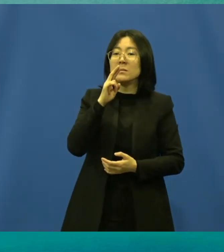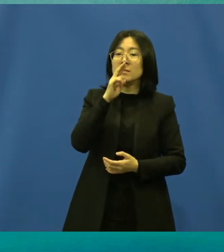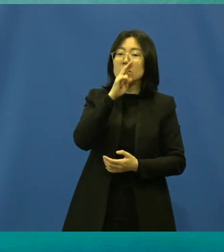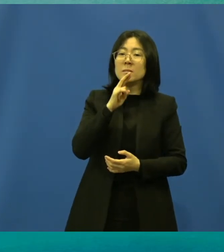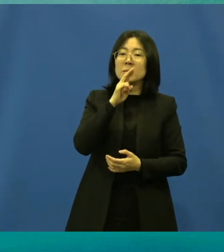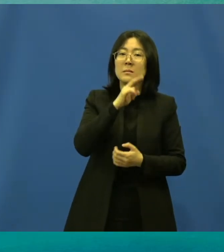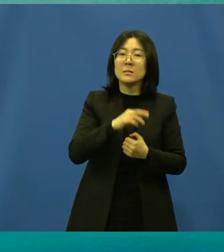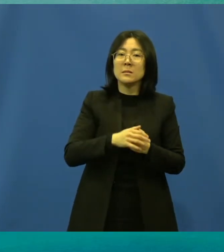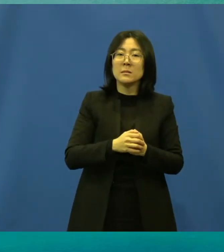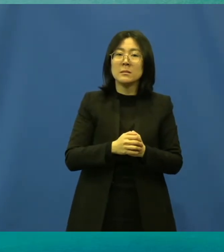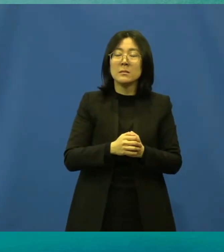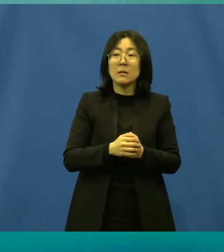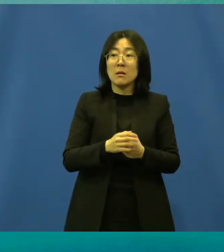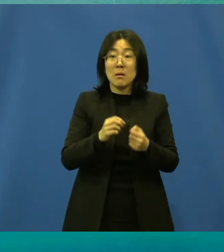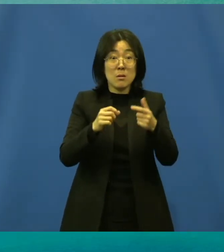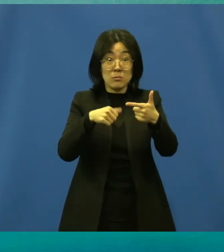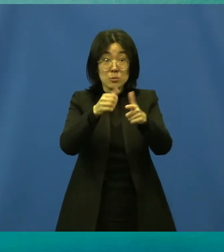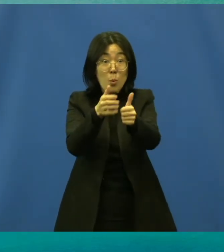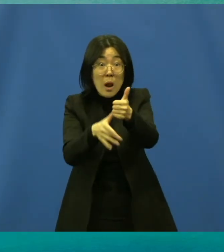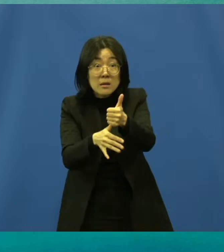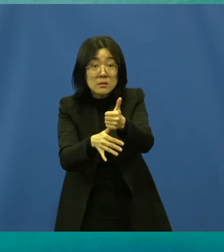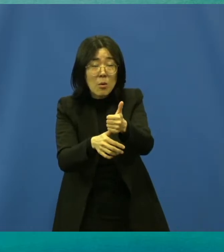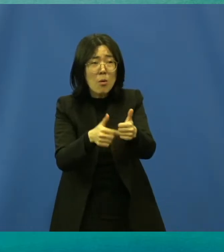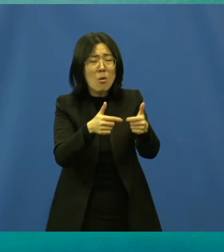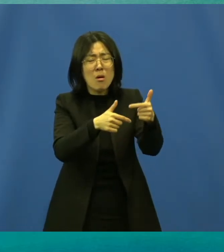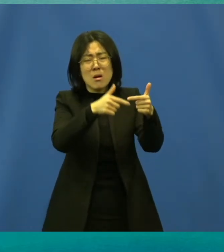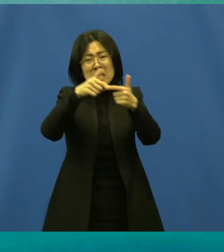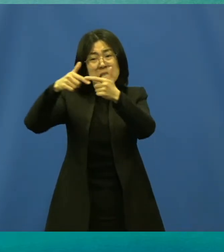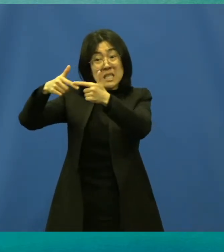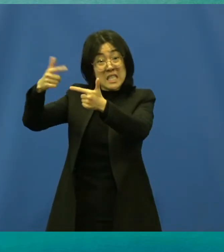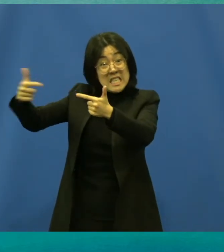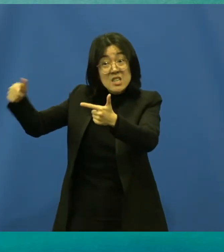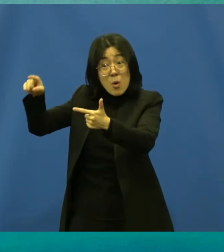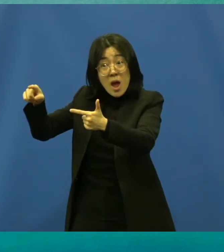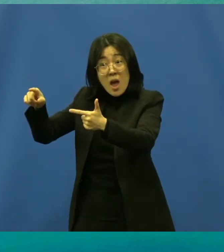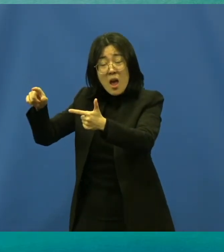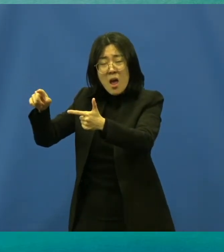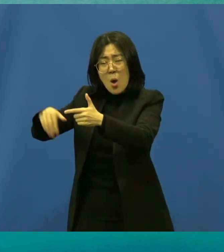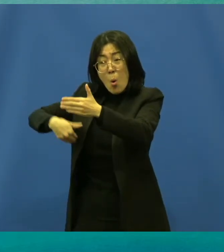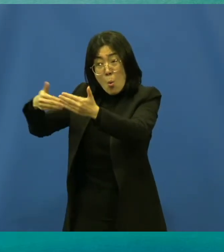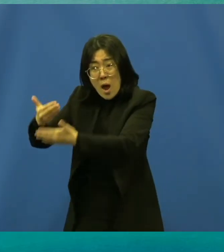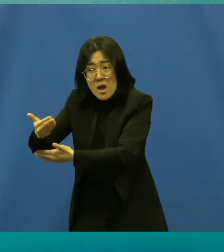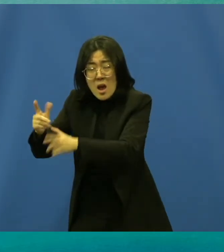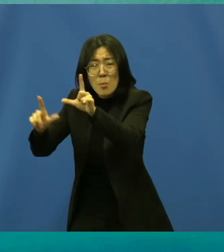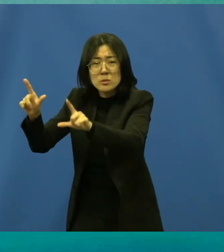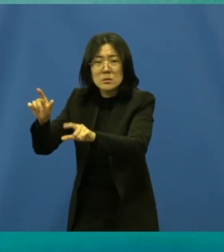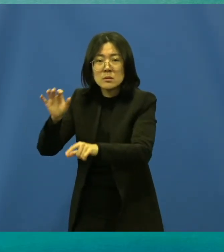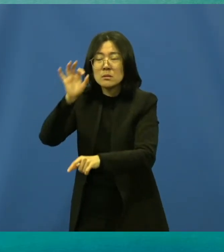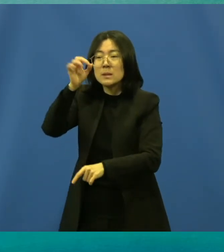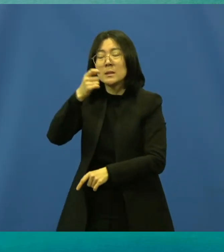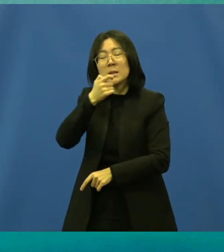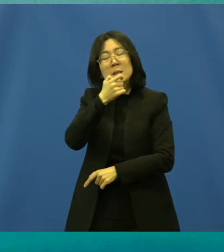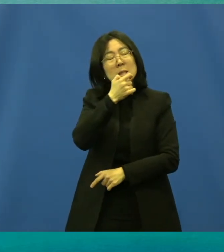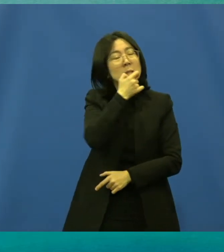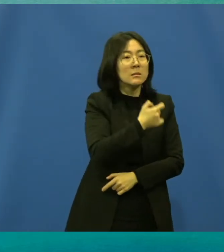회개하고 돌아오는 걸 원치 않았습니다. 니느웨는 심판을 받아 멸망해야 될 나라였습니다.